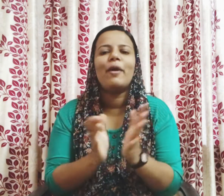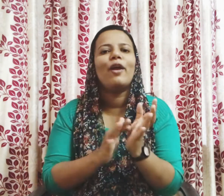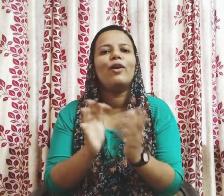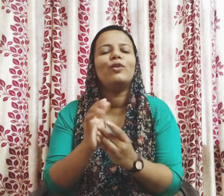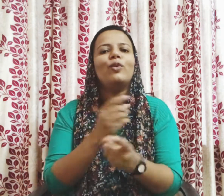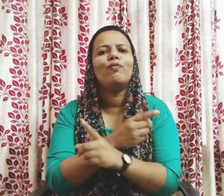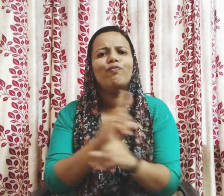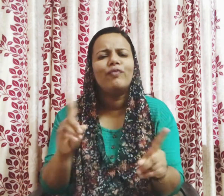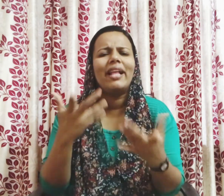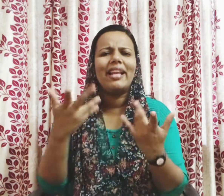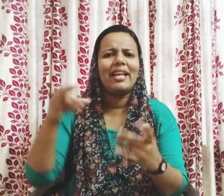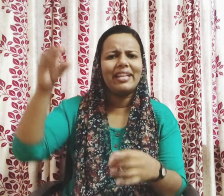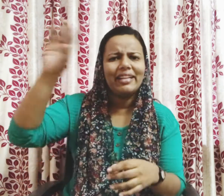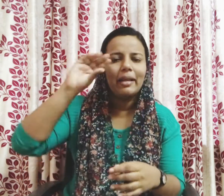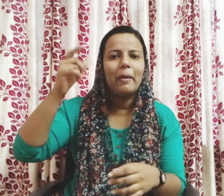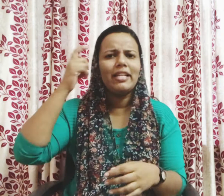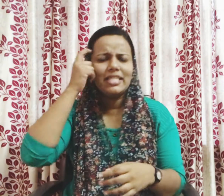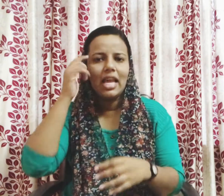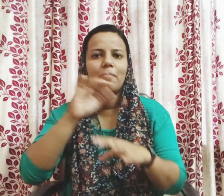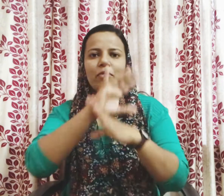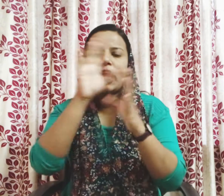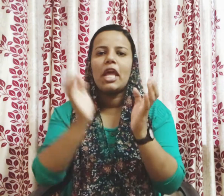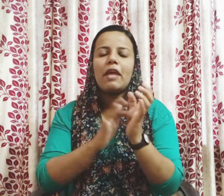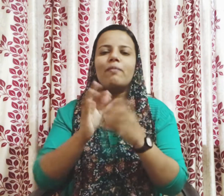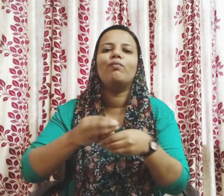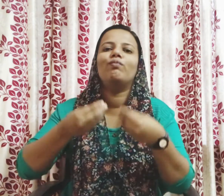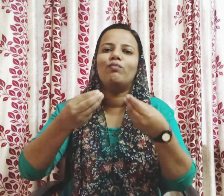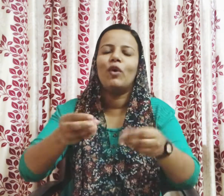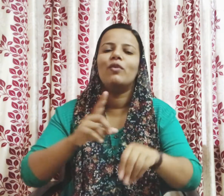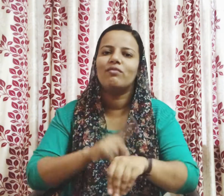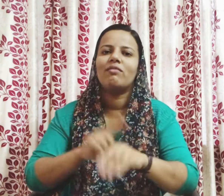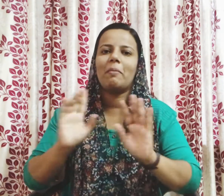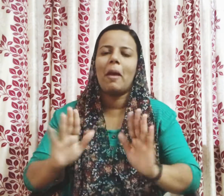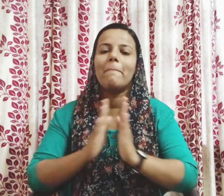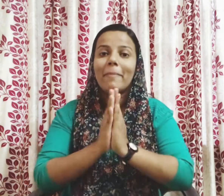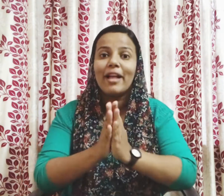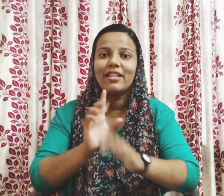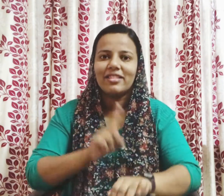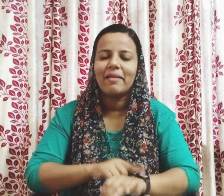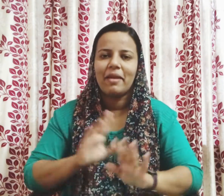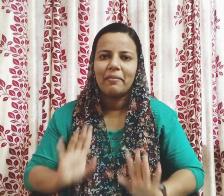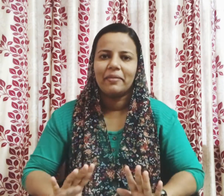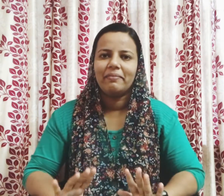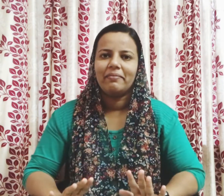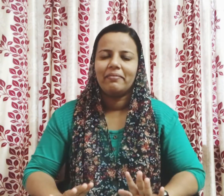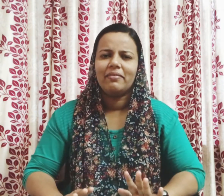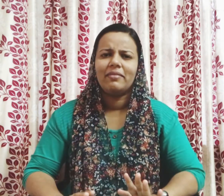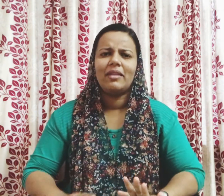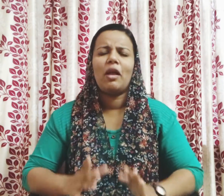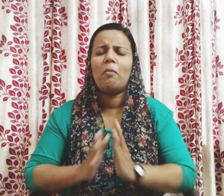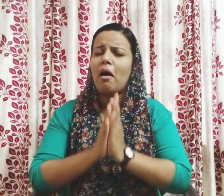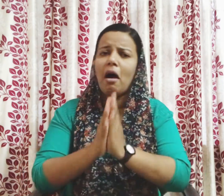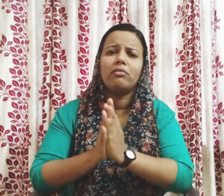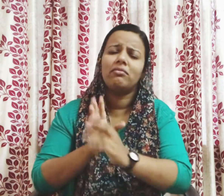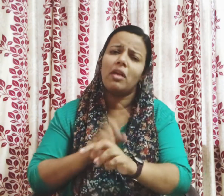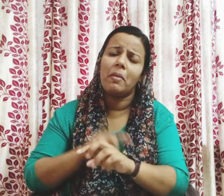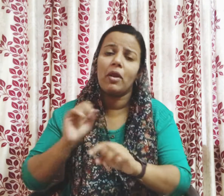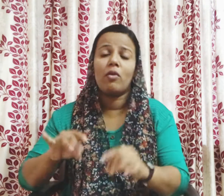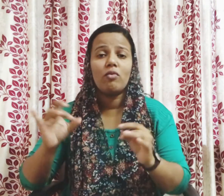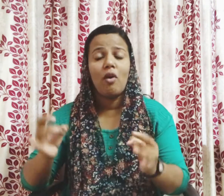സാഹചര്യങ്ങൾക്കും വേണ്ടുന്ന ഗ്രേസ് അല്ലെങ്കിൽ ജ്ഞാനമൊക്കെ നിങ്ങളിലേക്ക് ഇമ്പാർട്ട് ചെയ്യുന്ന സമയമാണ്. പലർക്കും പ്രാർത്ഥിച്ചിട്ട് പോകാൻ സമയമില്ല, കാരണം